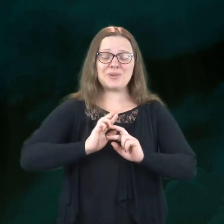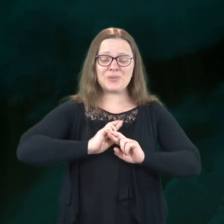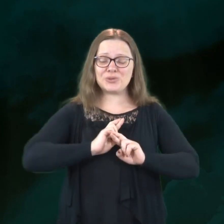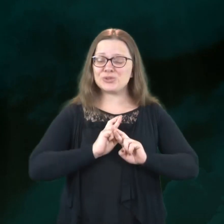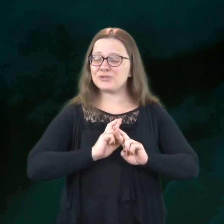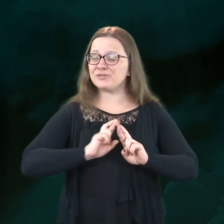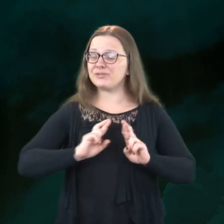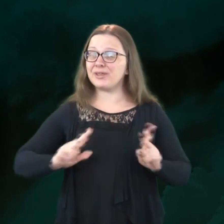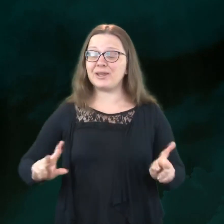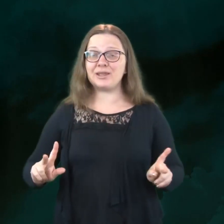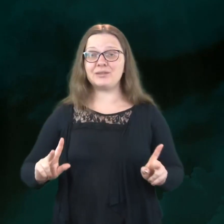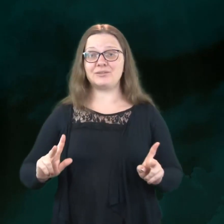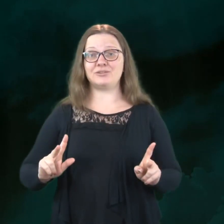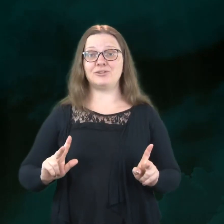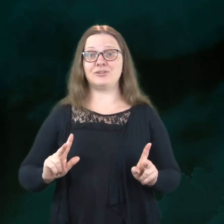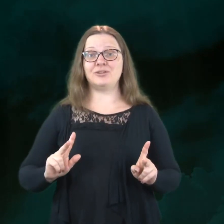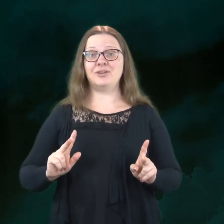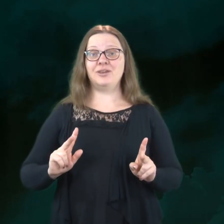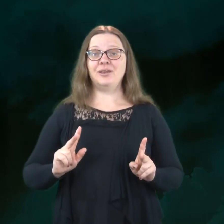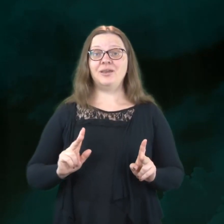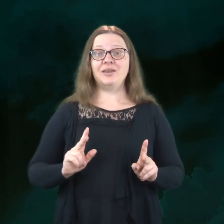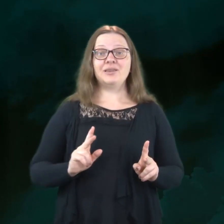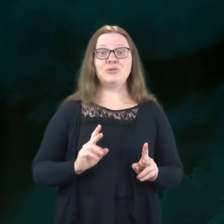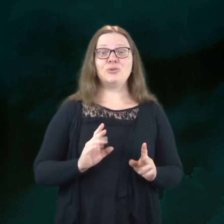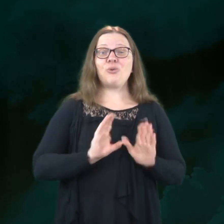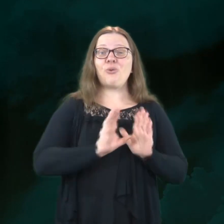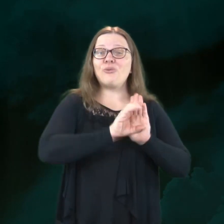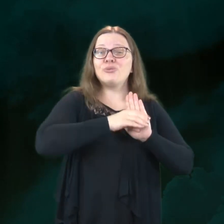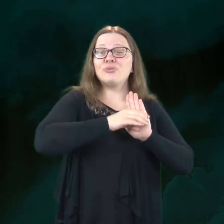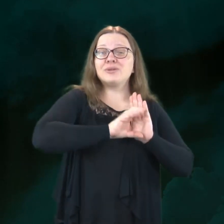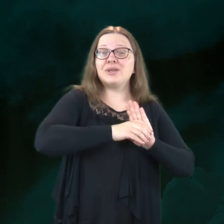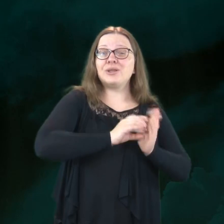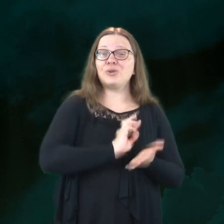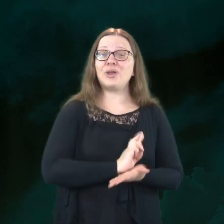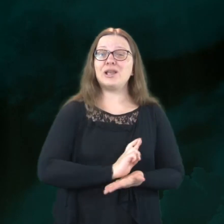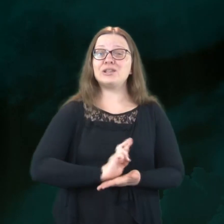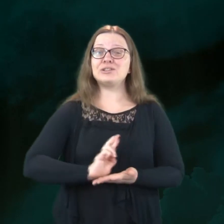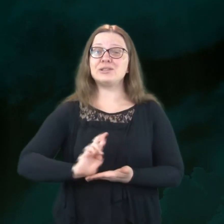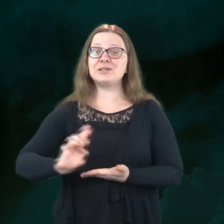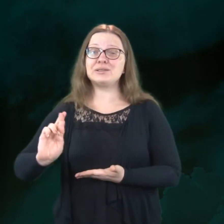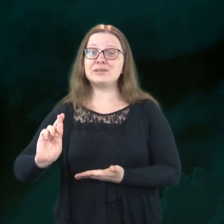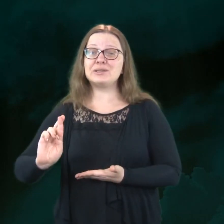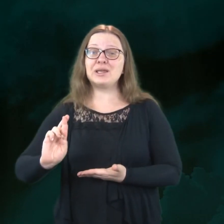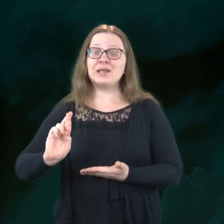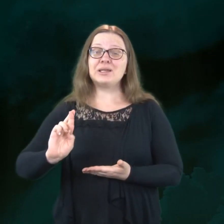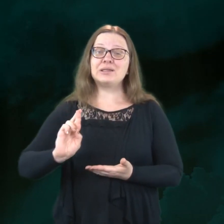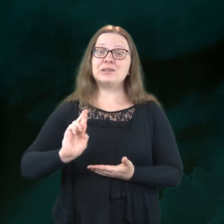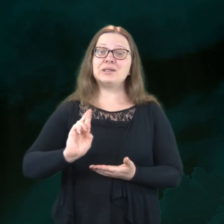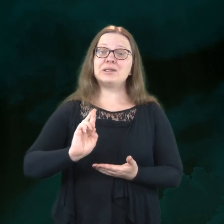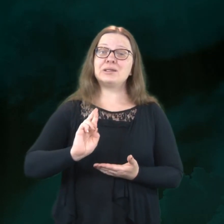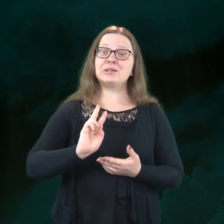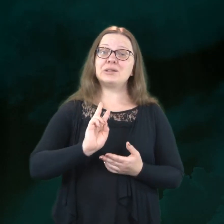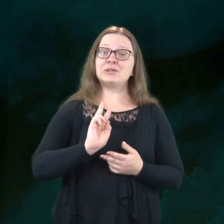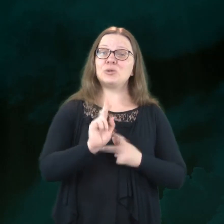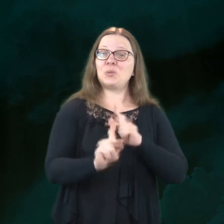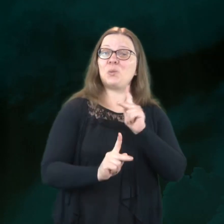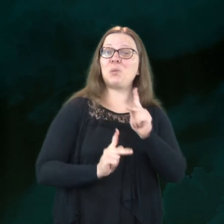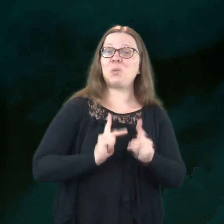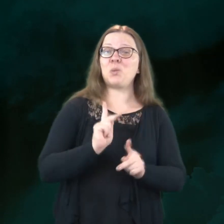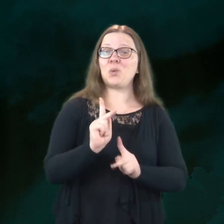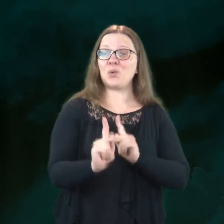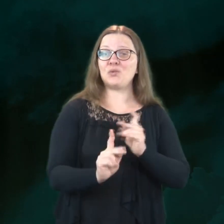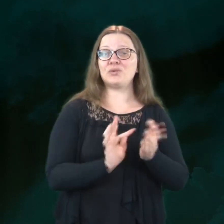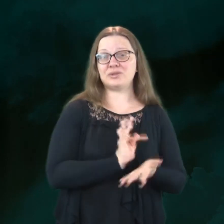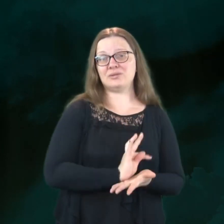diferença brutal com relação ao conceito religioso dos Tessalonicenses. Irmãos, isso que eu quero fazer.